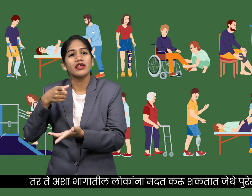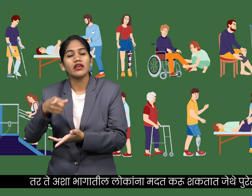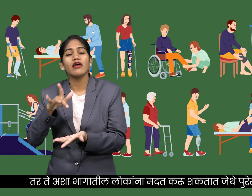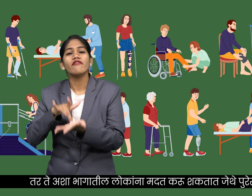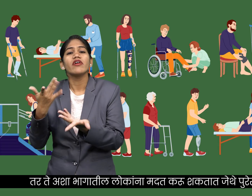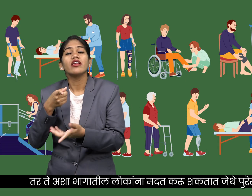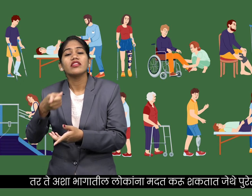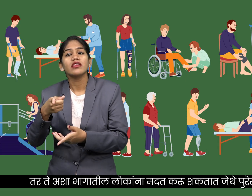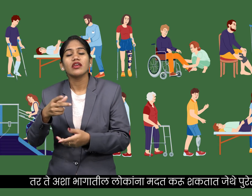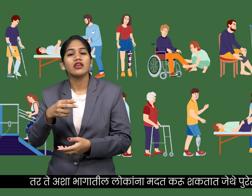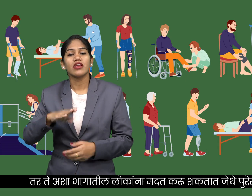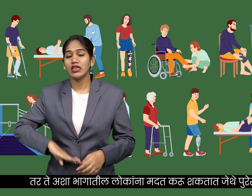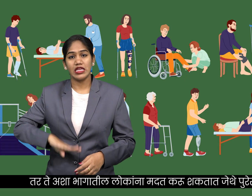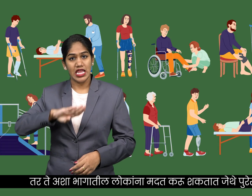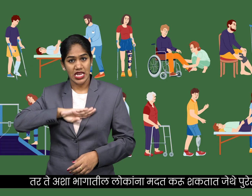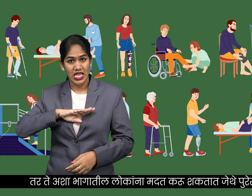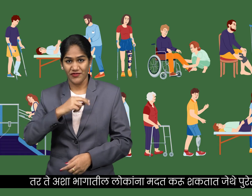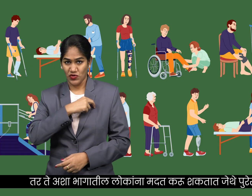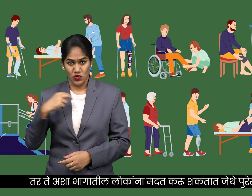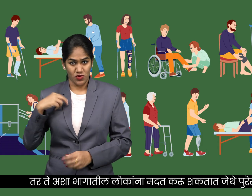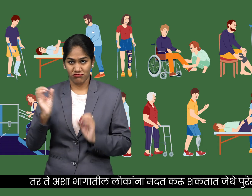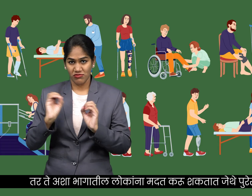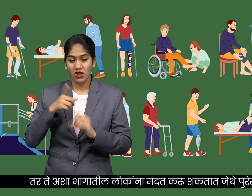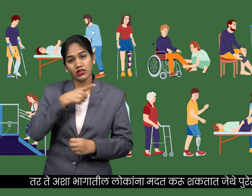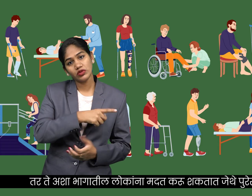जिथे पुरेसे डॉक्टर नाही.